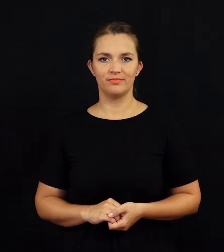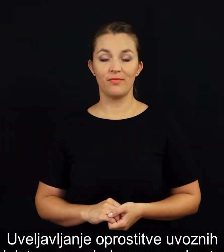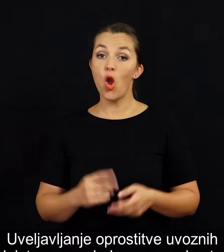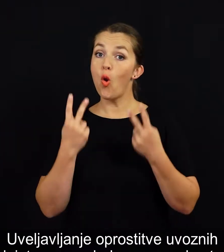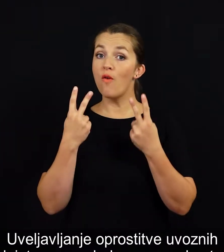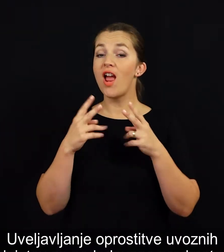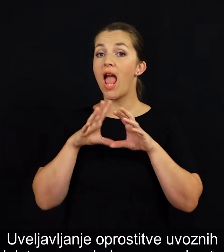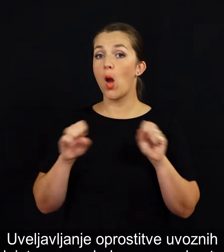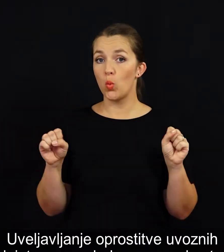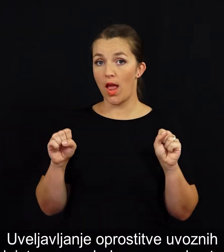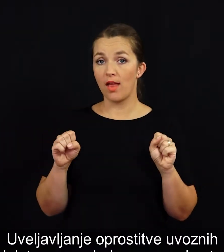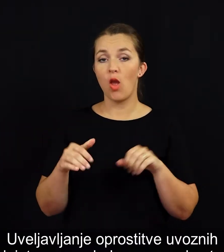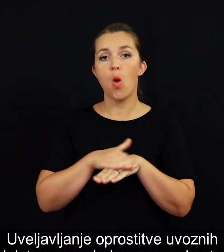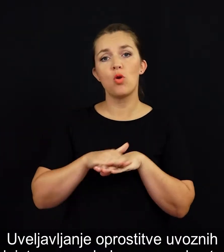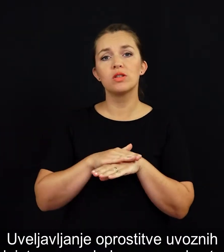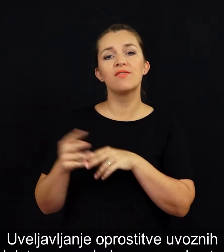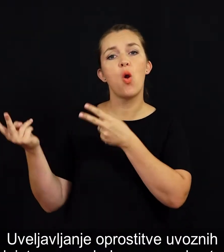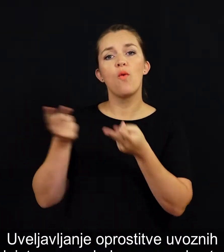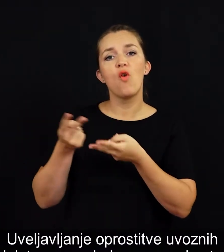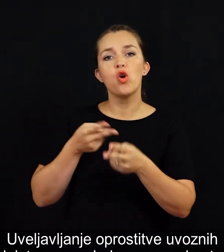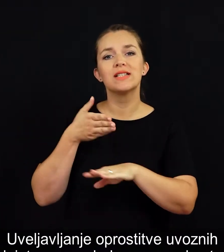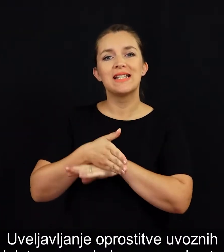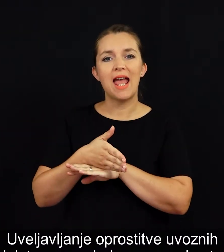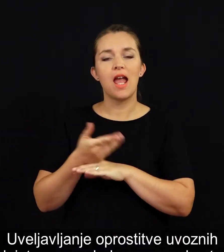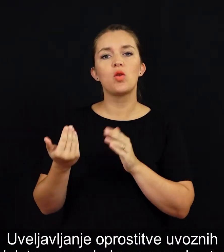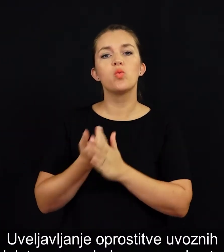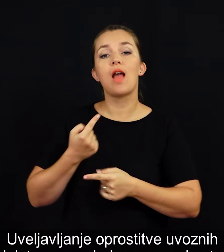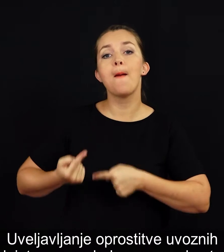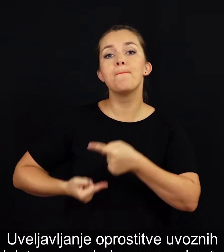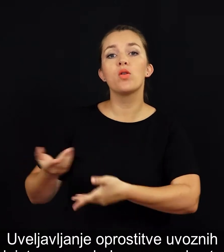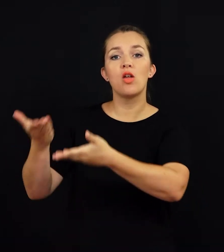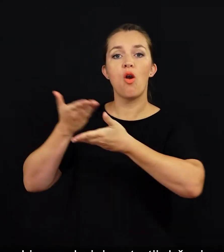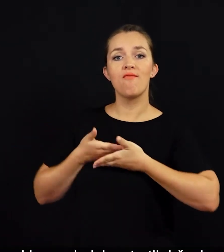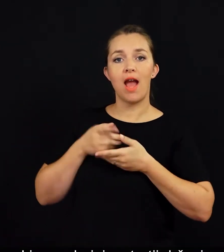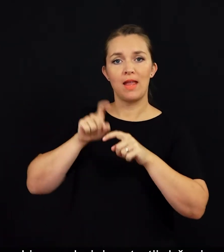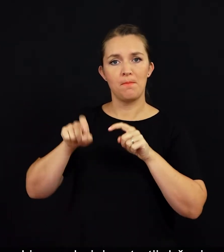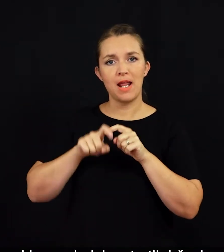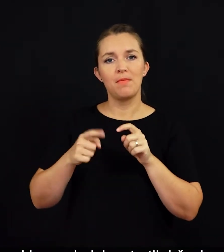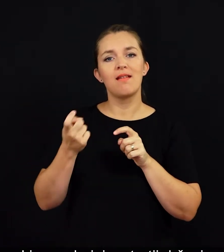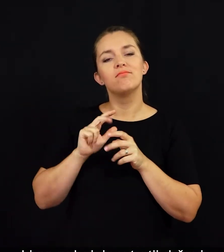Uveljavljanje oprostitve uvoznih dajatev za podedovane predmete, ki se nahajajo v tretji